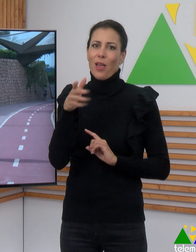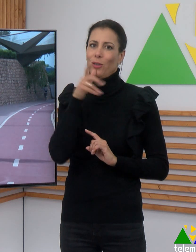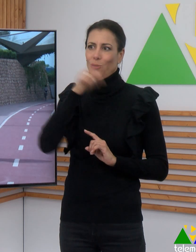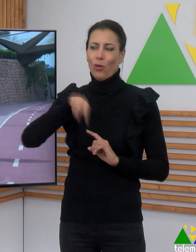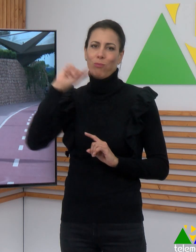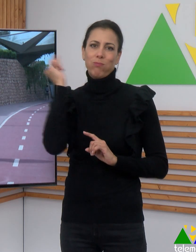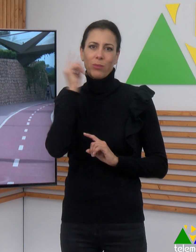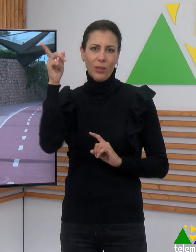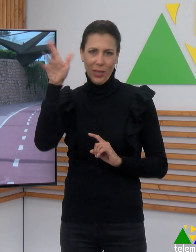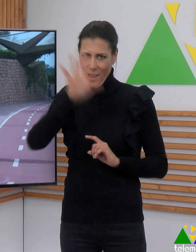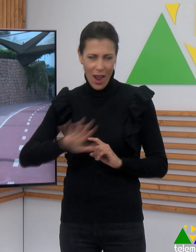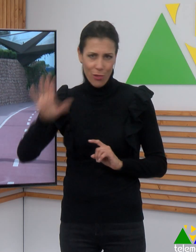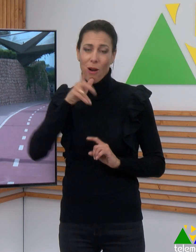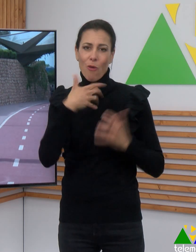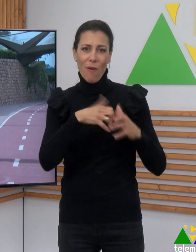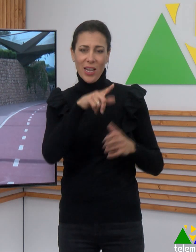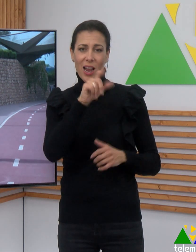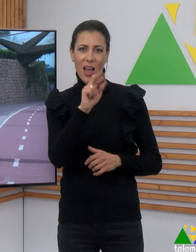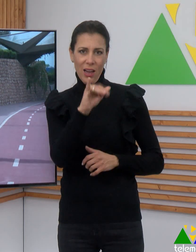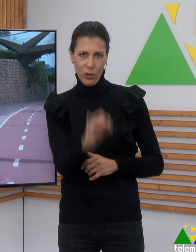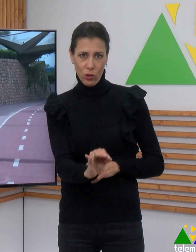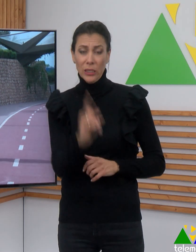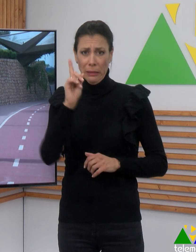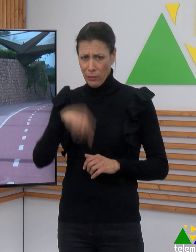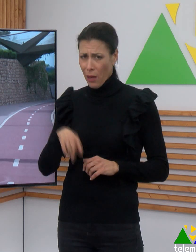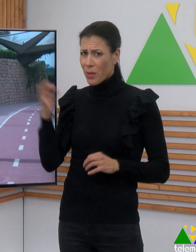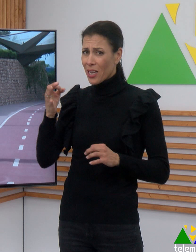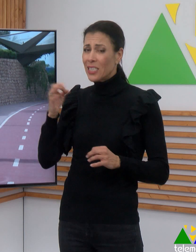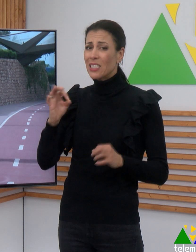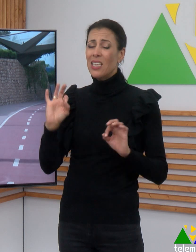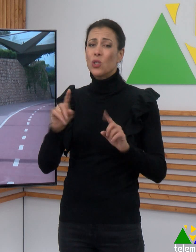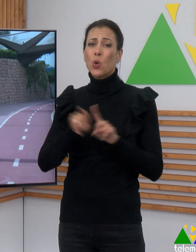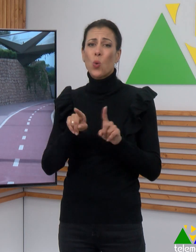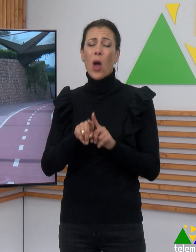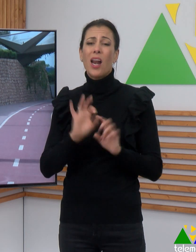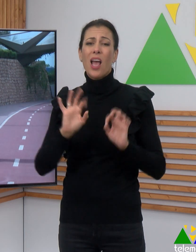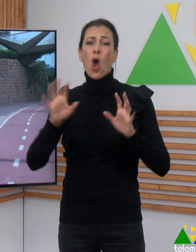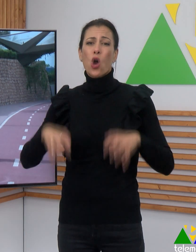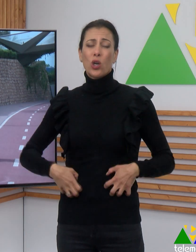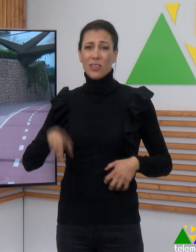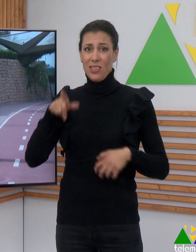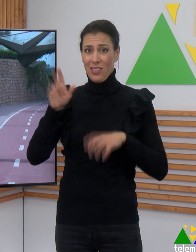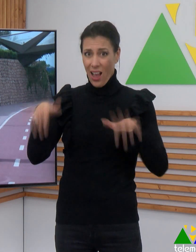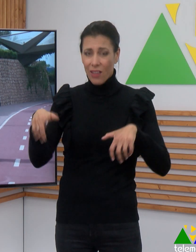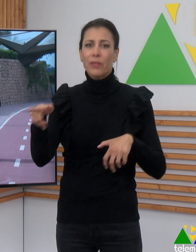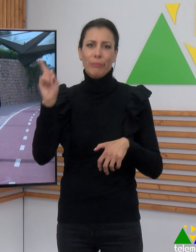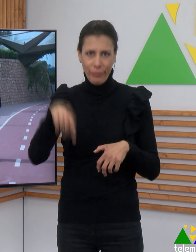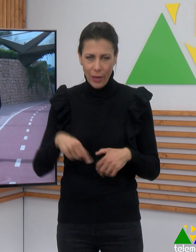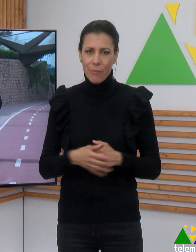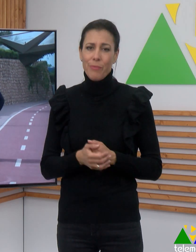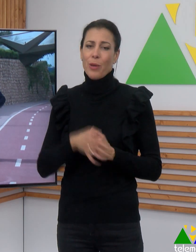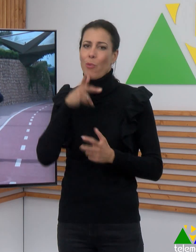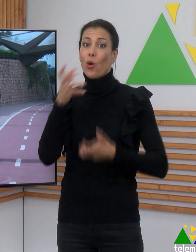quema de la fábrica Larios. Claro. Se discute hasta en las Cortes, ¿no? Es decir, que indudablemente aquello se discute hasta en las Cortes, la